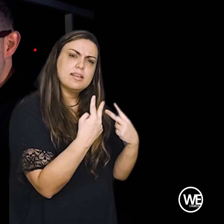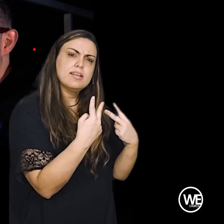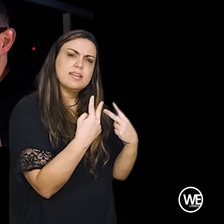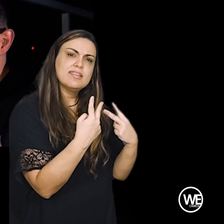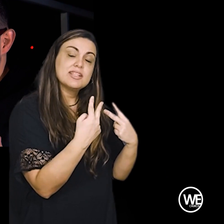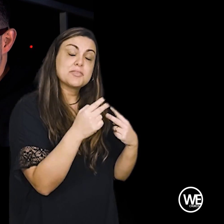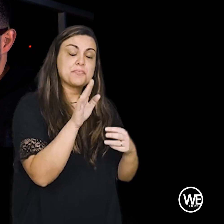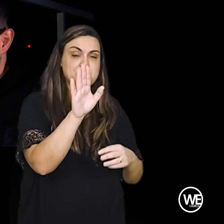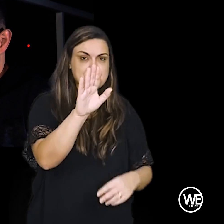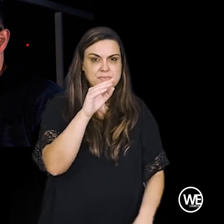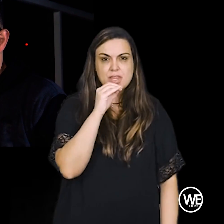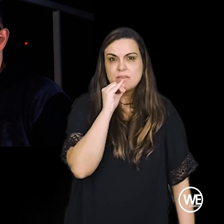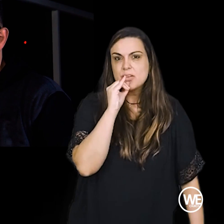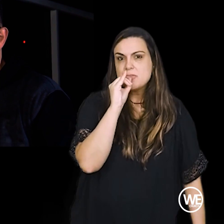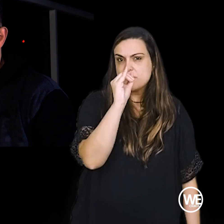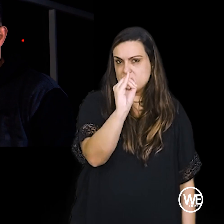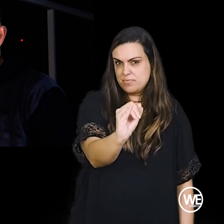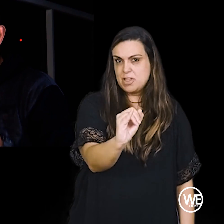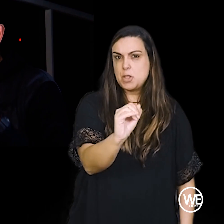Eu tenho algo a dizer a você.